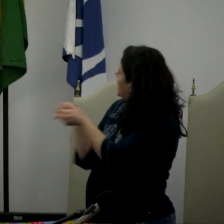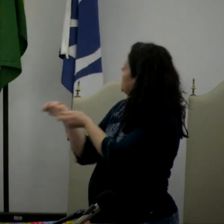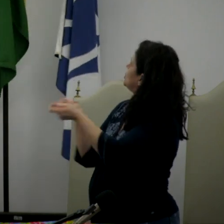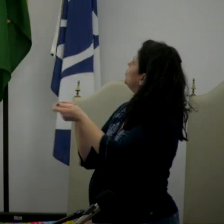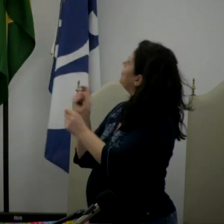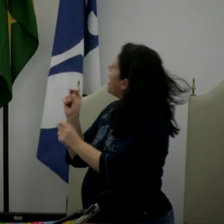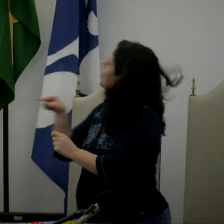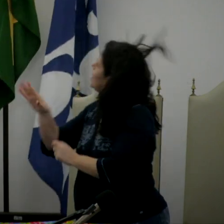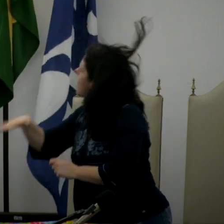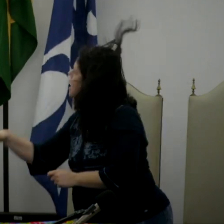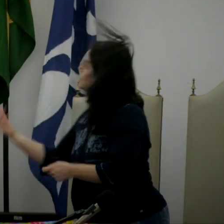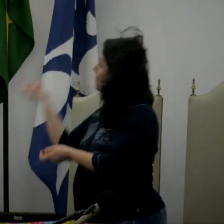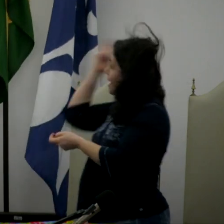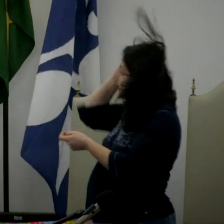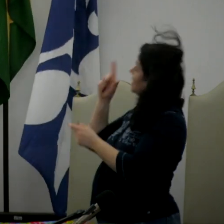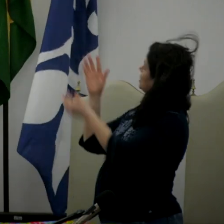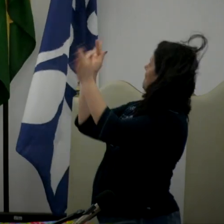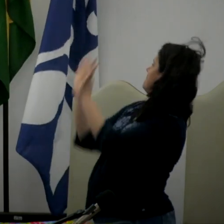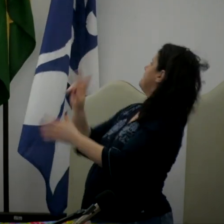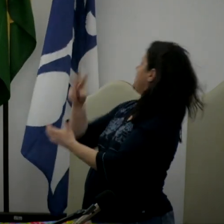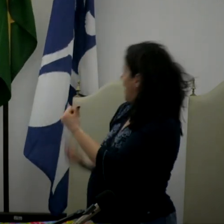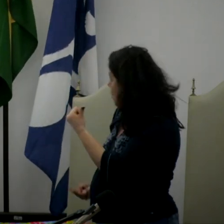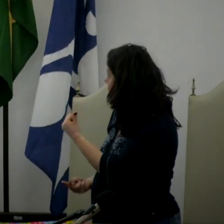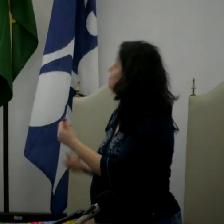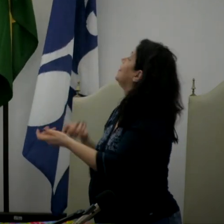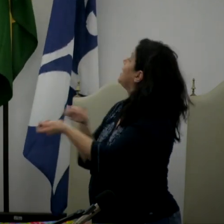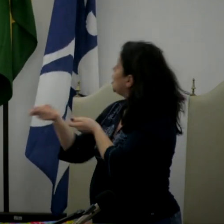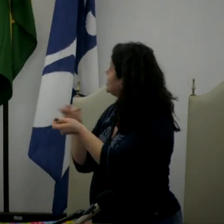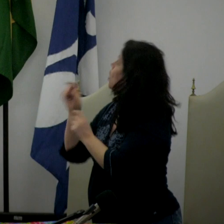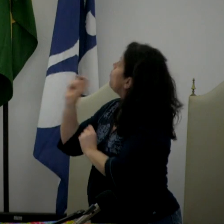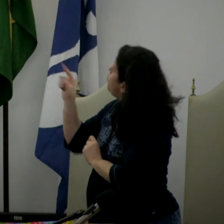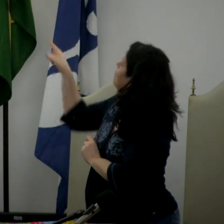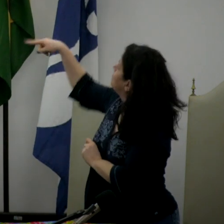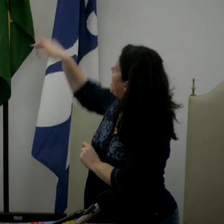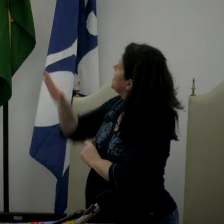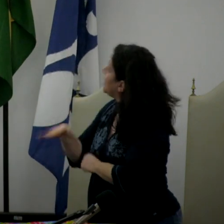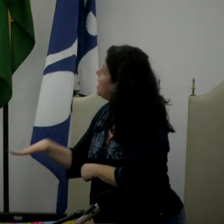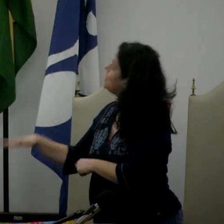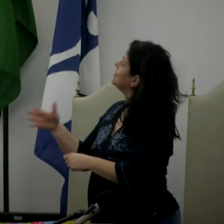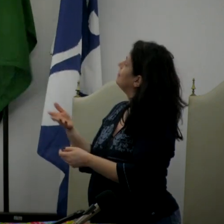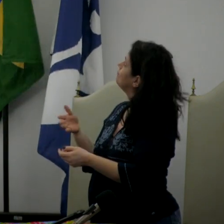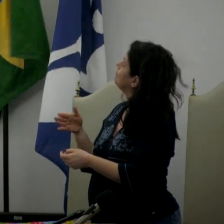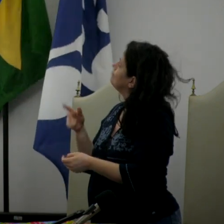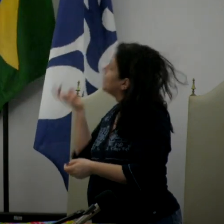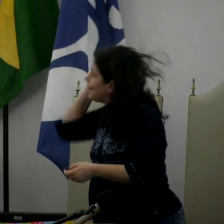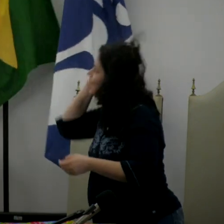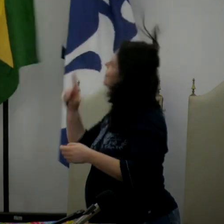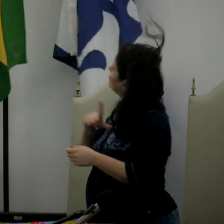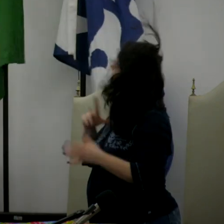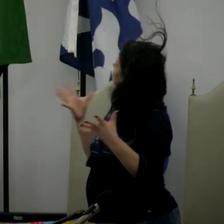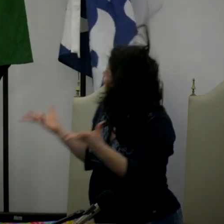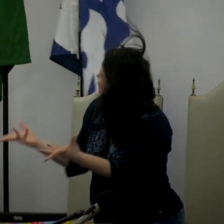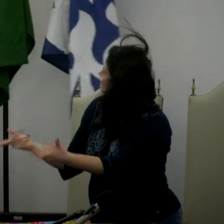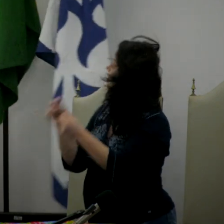de negociação para que as crianças implantadas sejam bilíngues. Negociar para que as crianças implantadas possam ter a